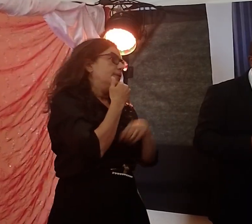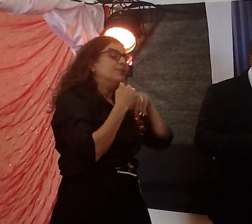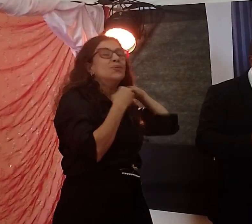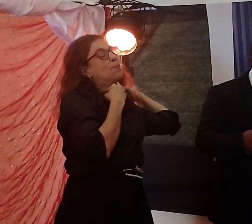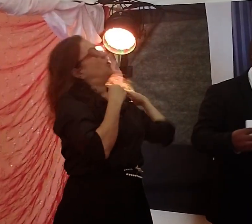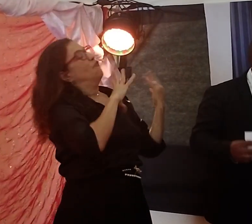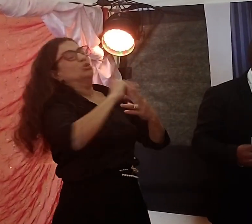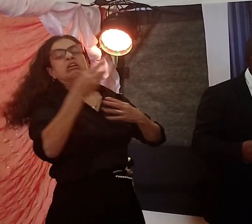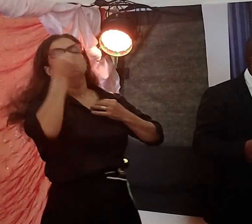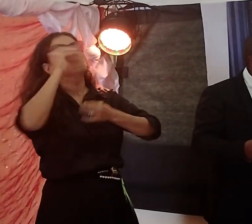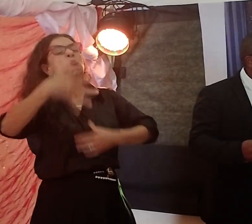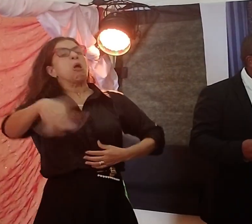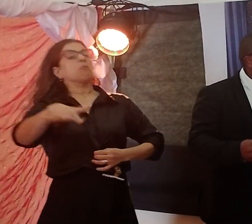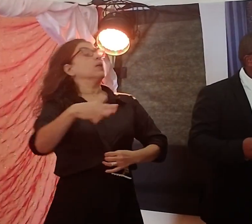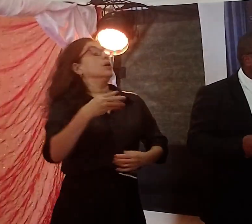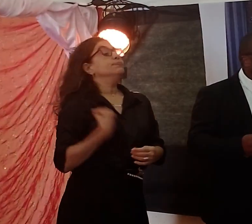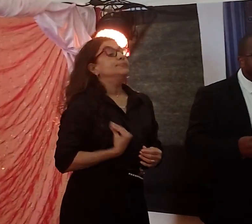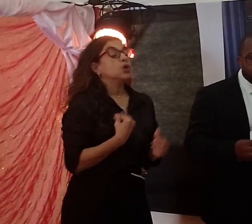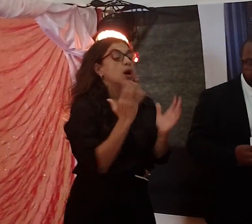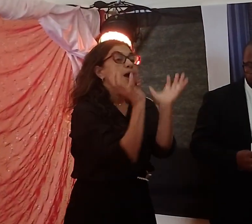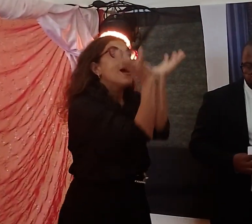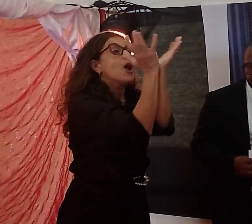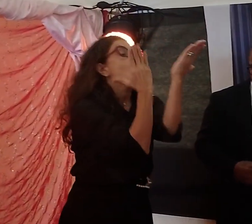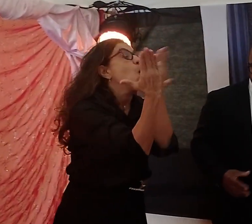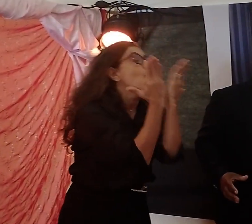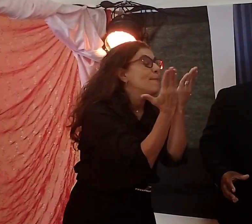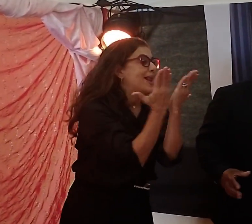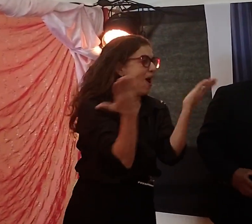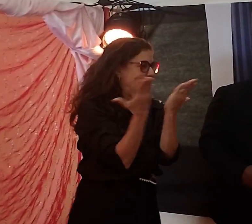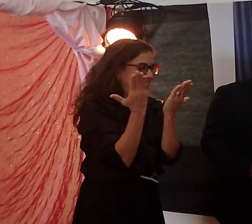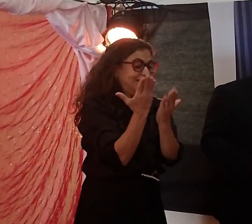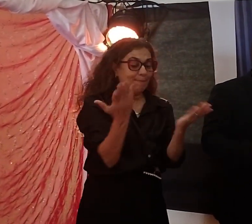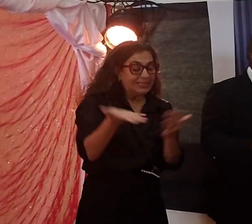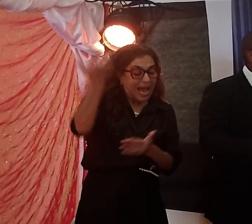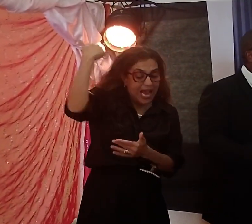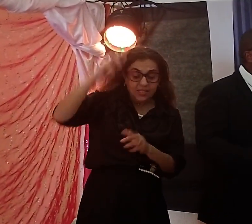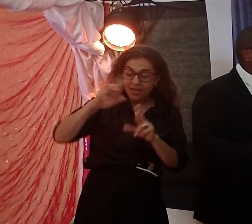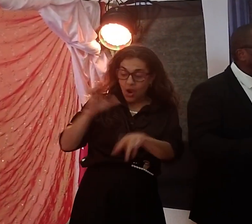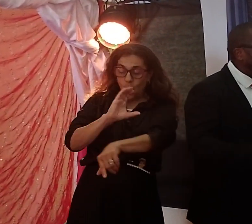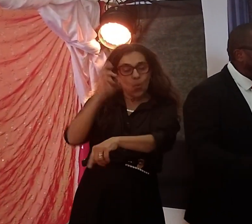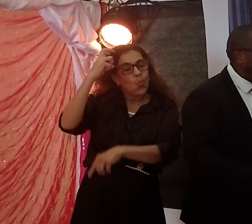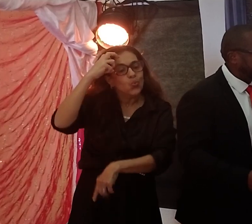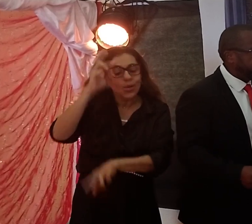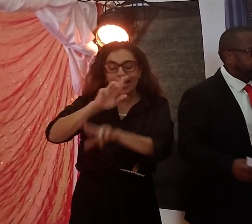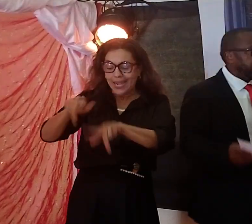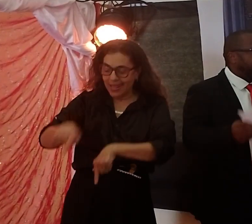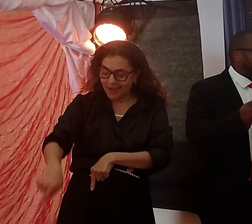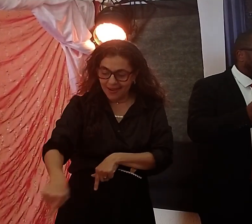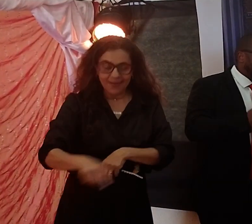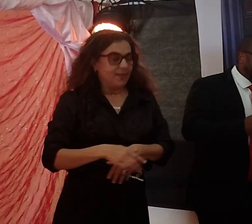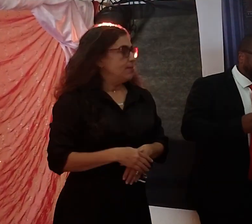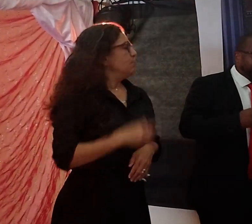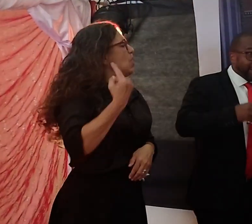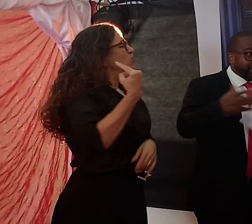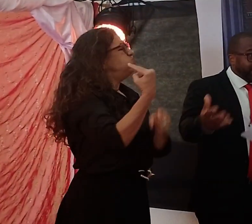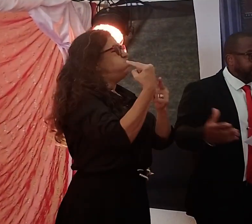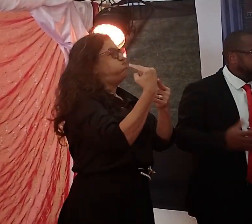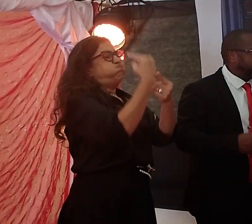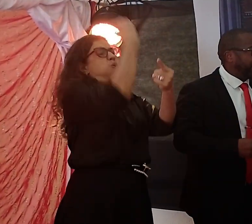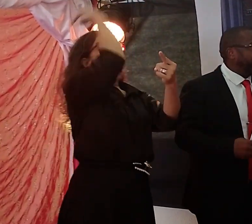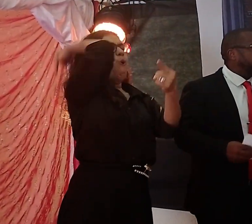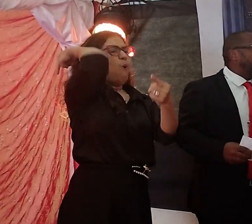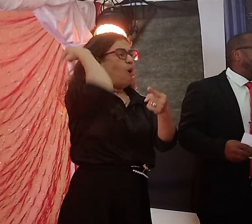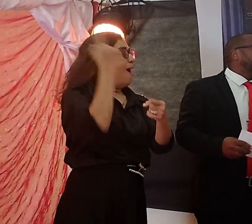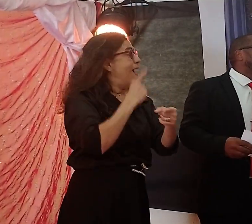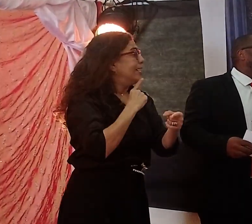Estão entendendo até aí? E era totalmente consumido. Há muitos anos atrás, da gente para trás,